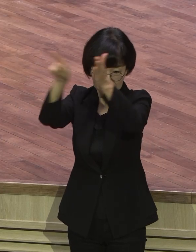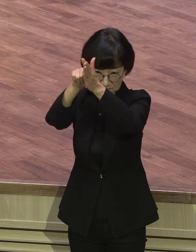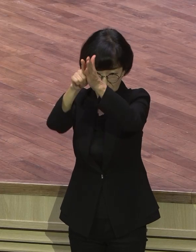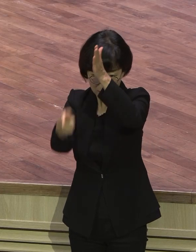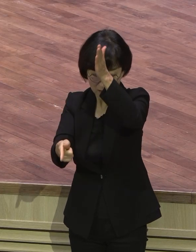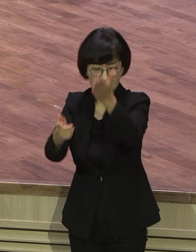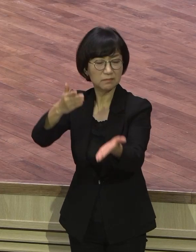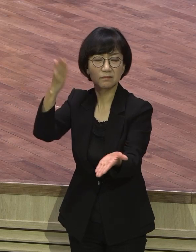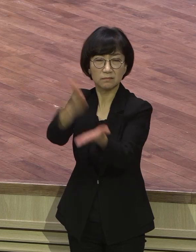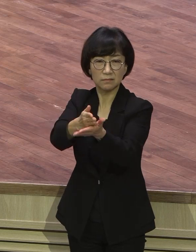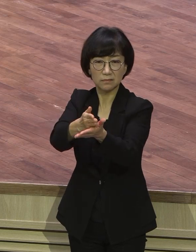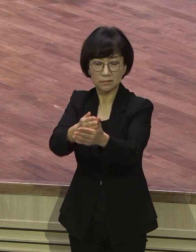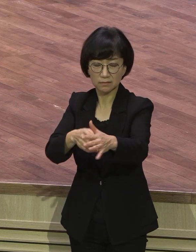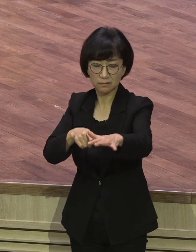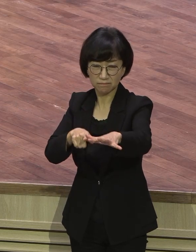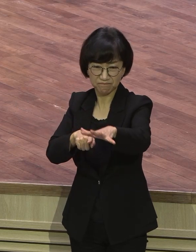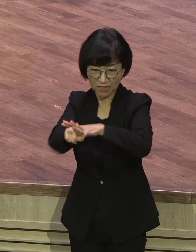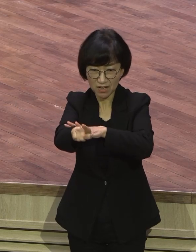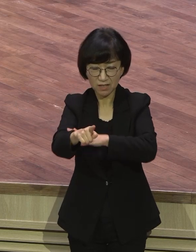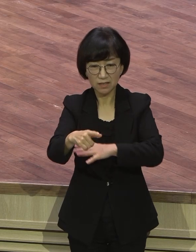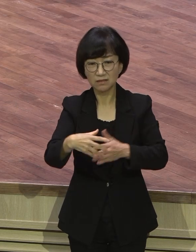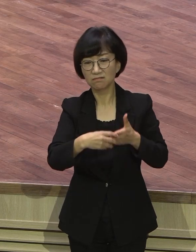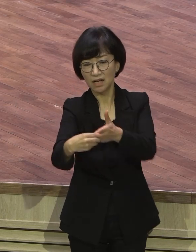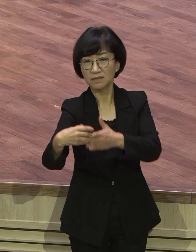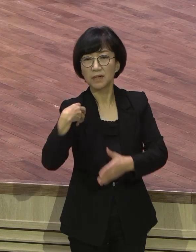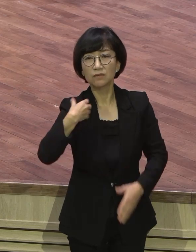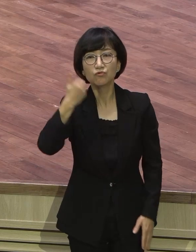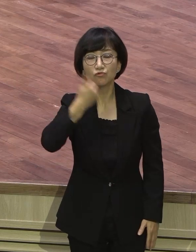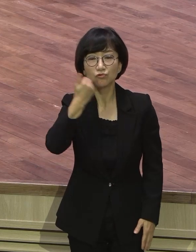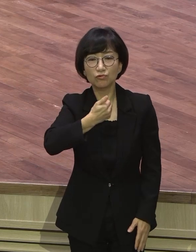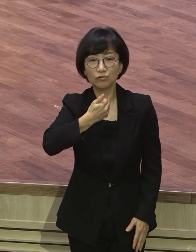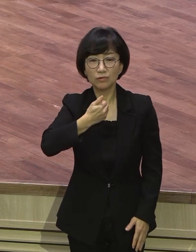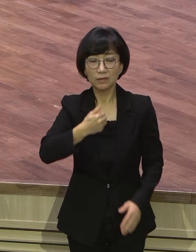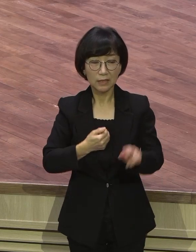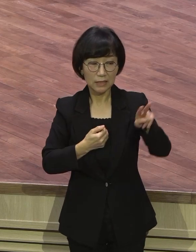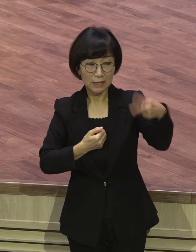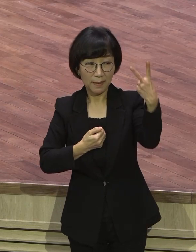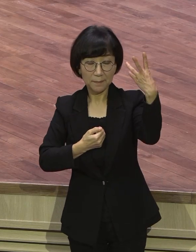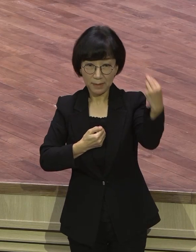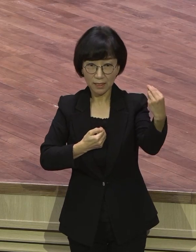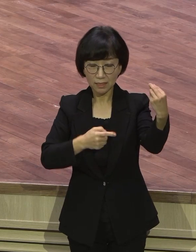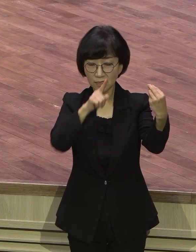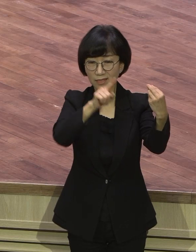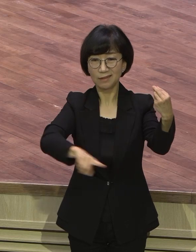갈렙만이 200만 명 되길이에요. 게임이 됩니까?